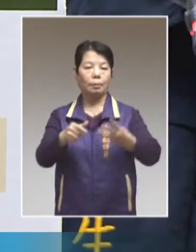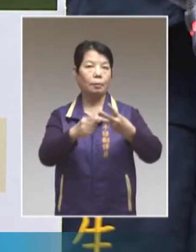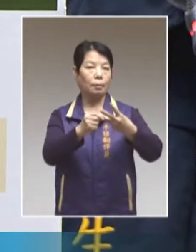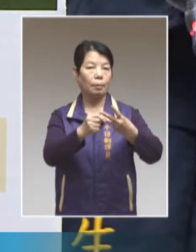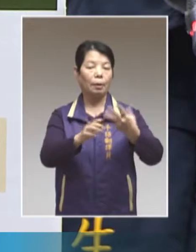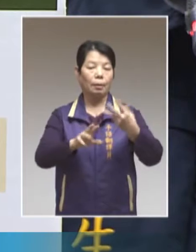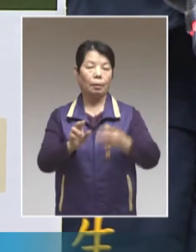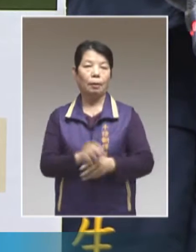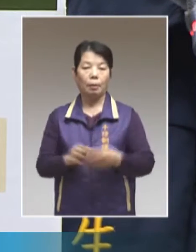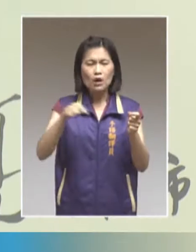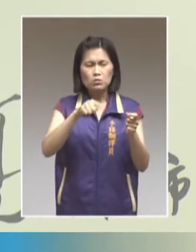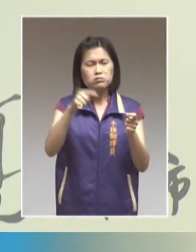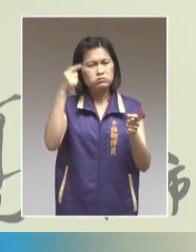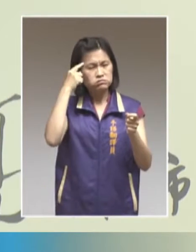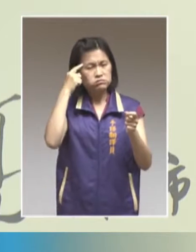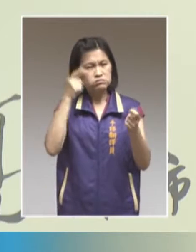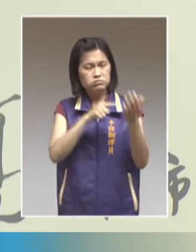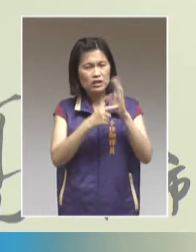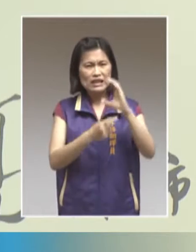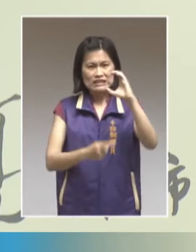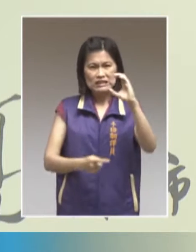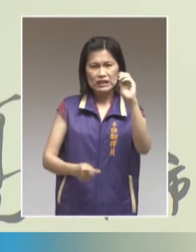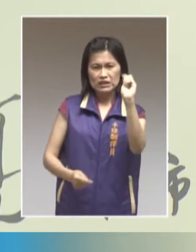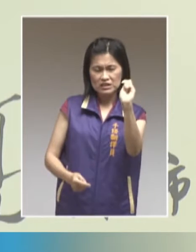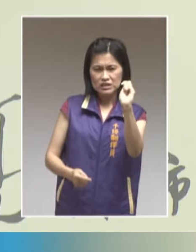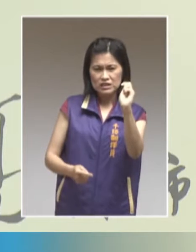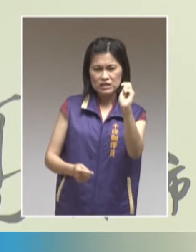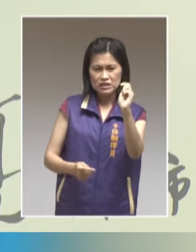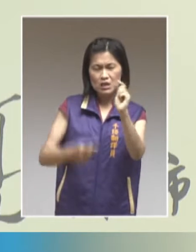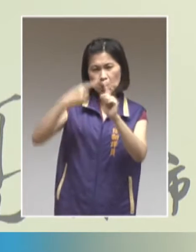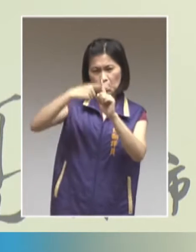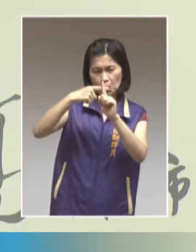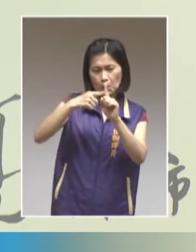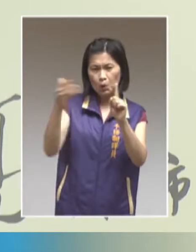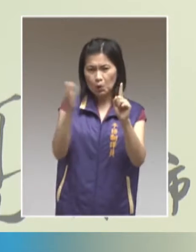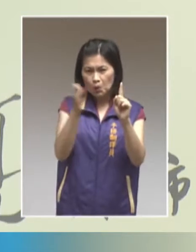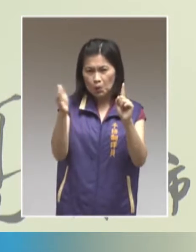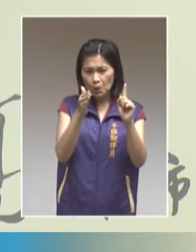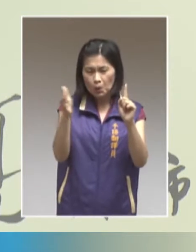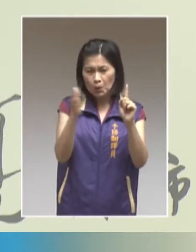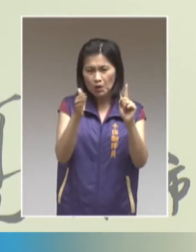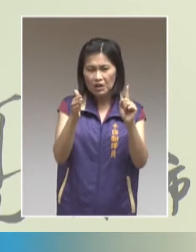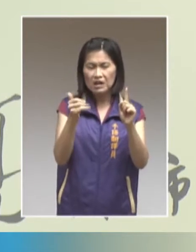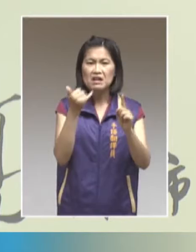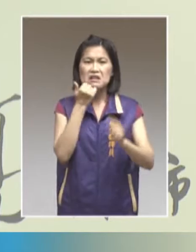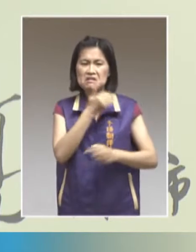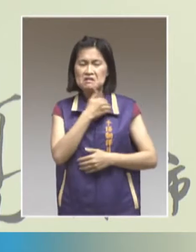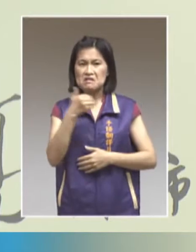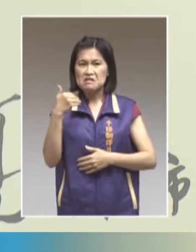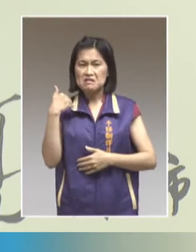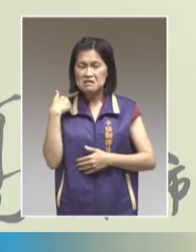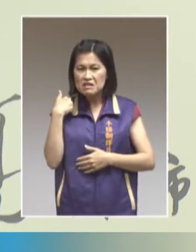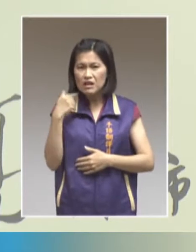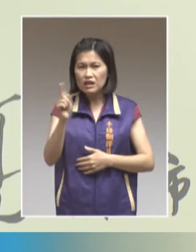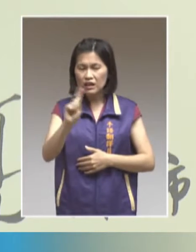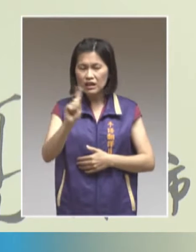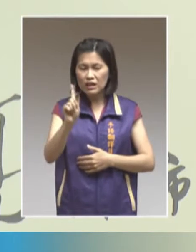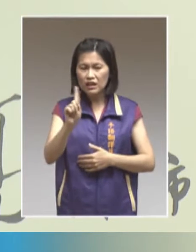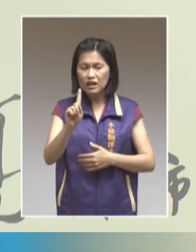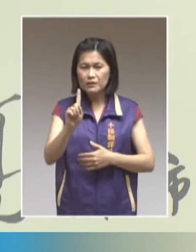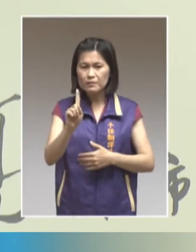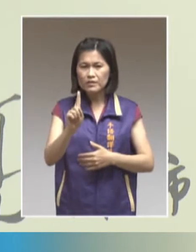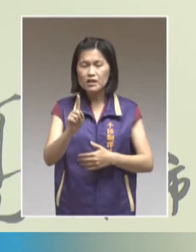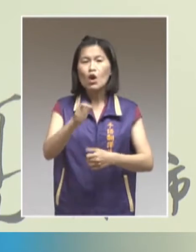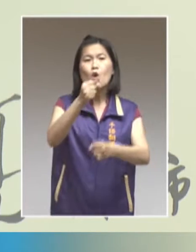位打过2剂疫苗 ，CT 值都接近，那显示是在这个职场里面有一个共同感染